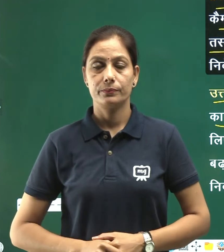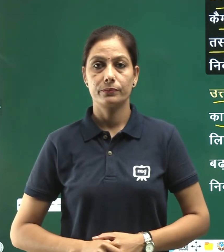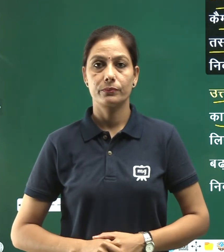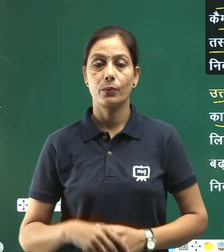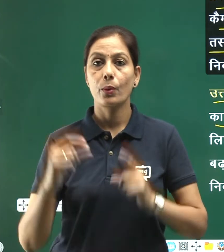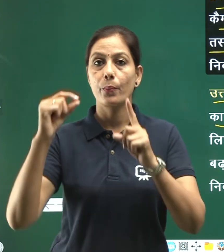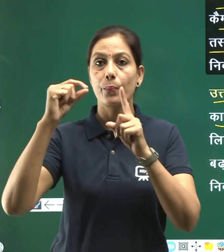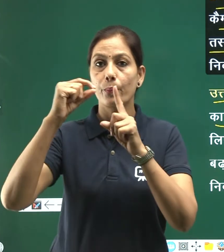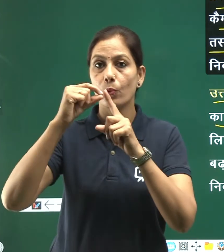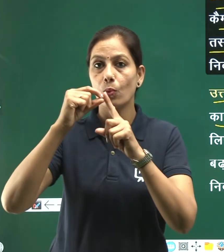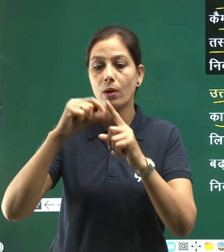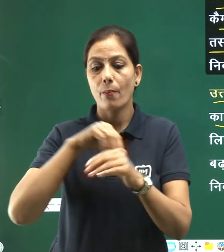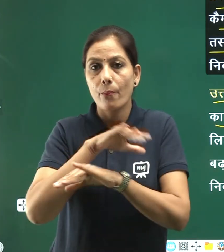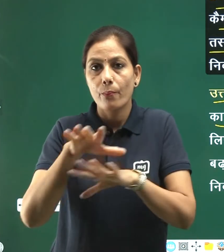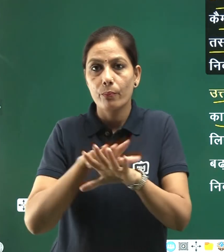कार्यक्रम को